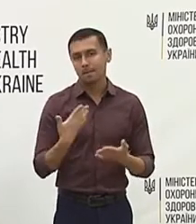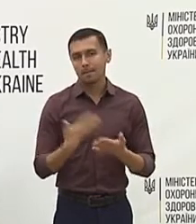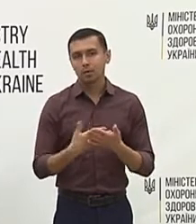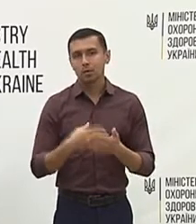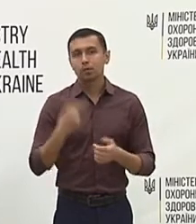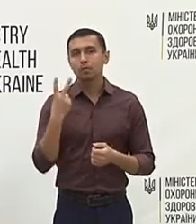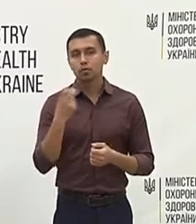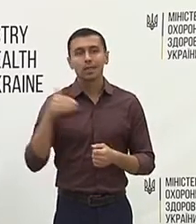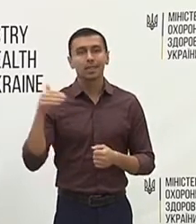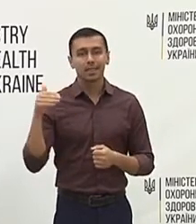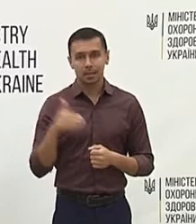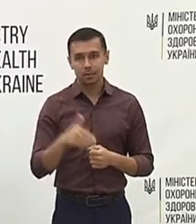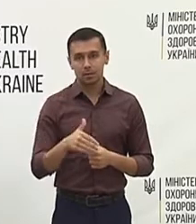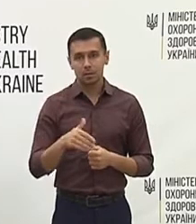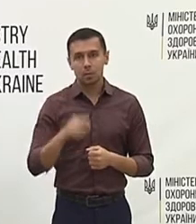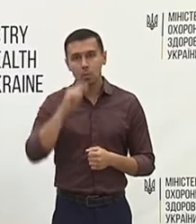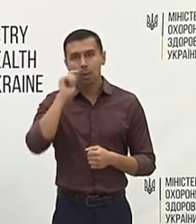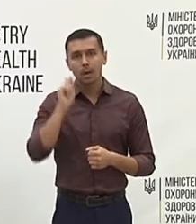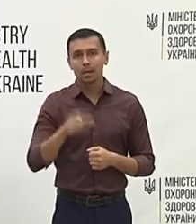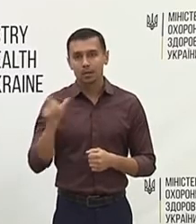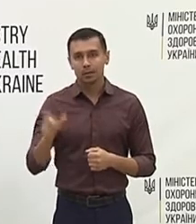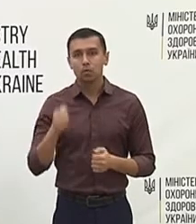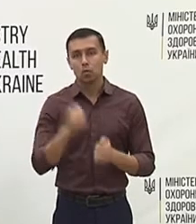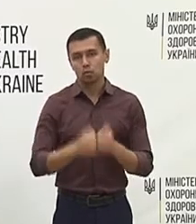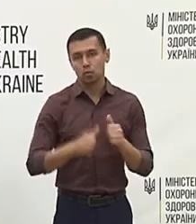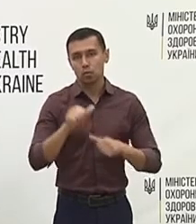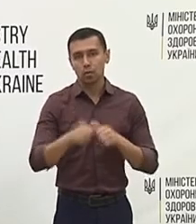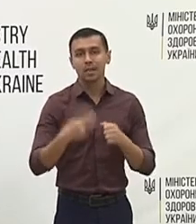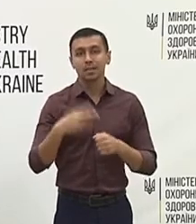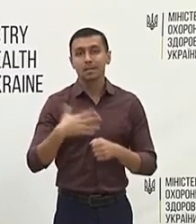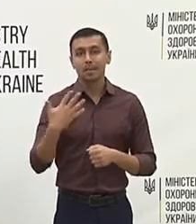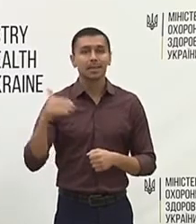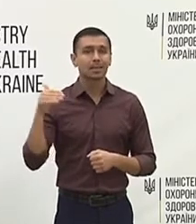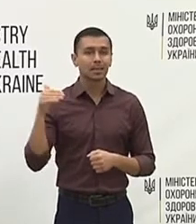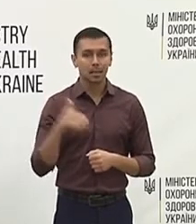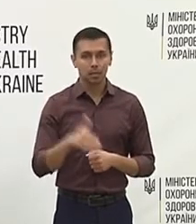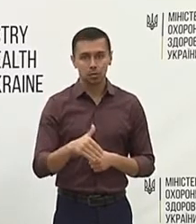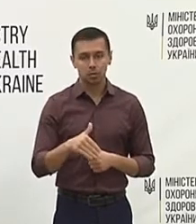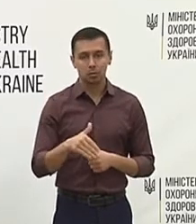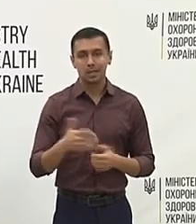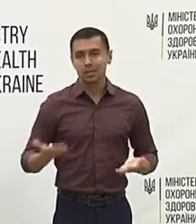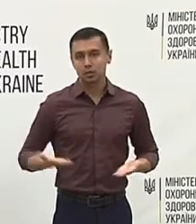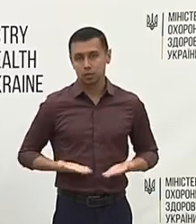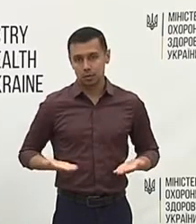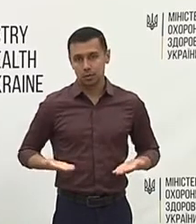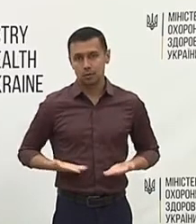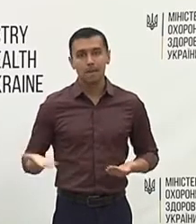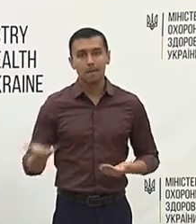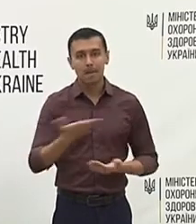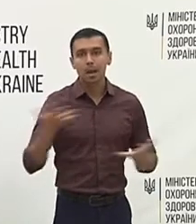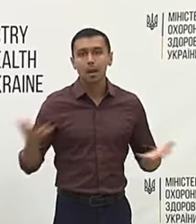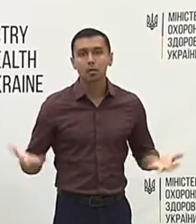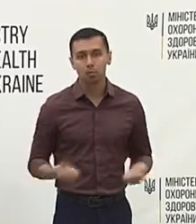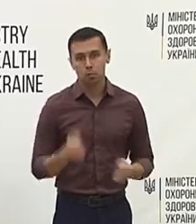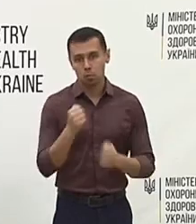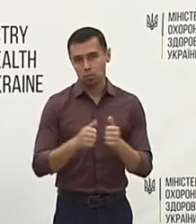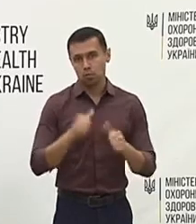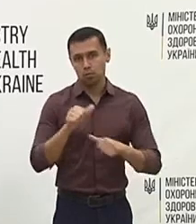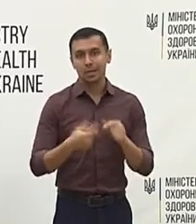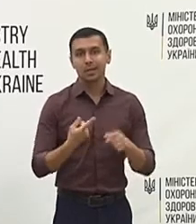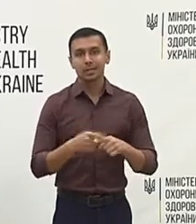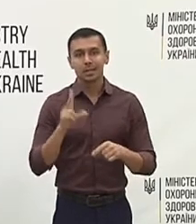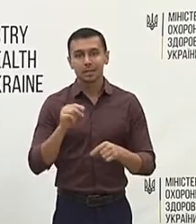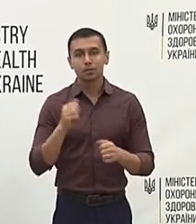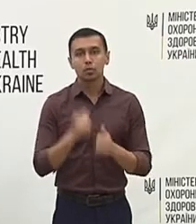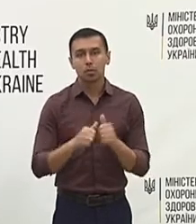близько 200 тисяч українців щороку. 25 тисяч життів ми рятуємо щороку. І ця